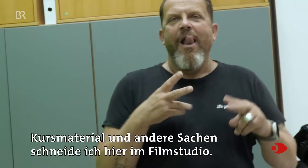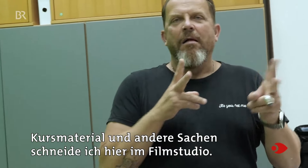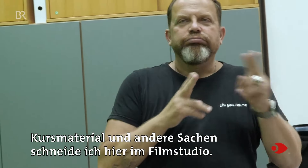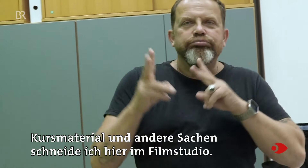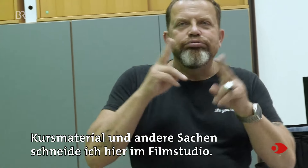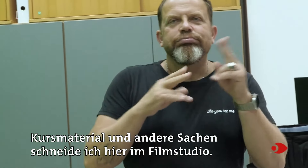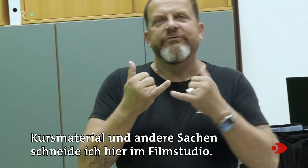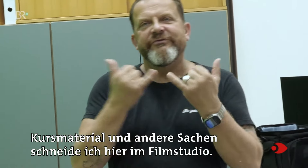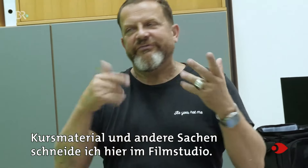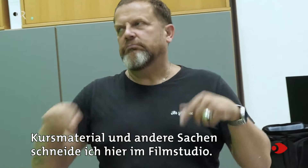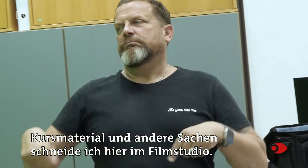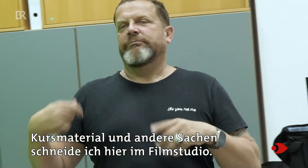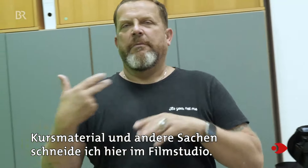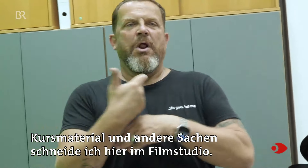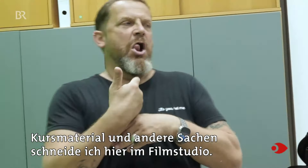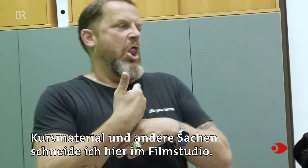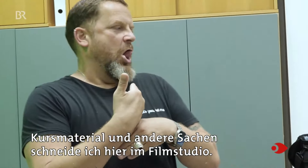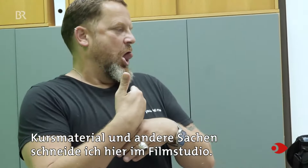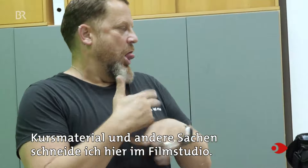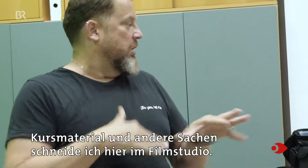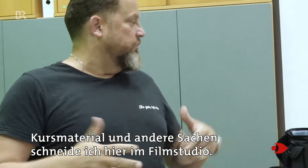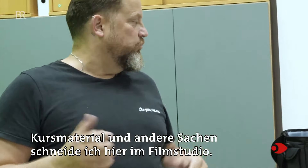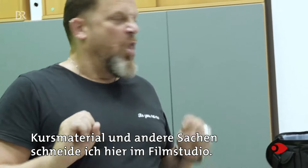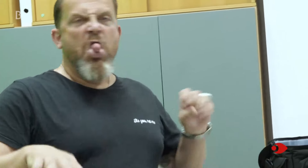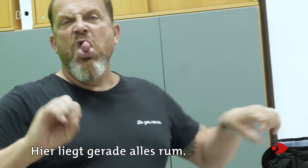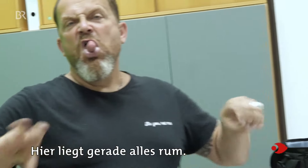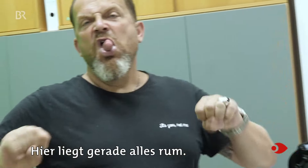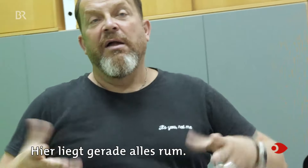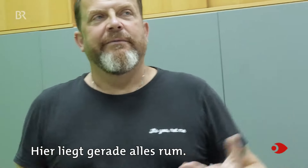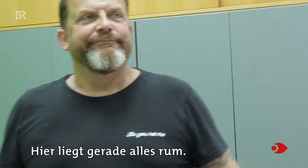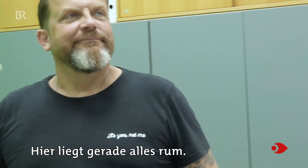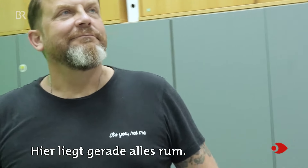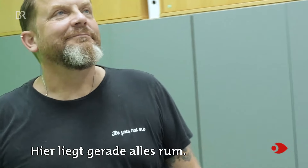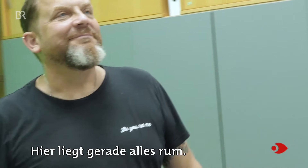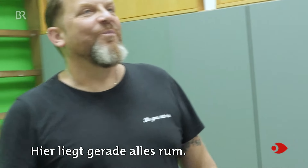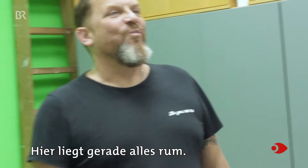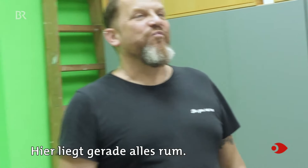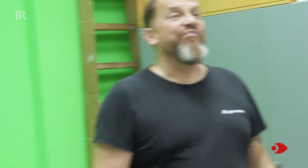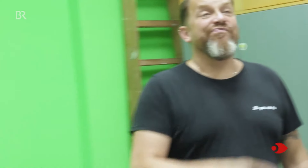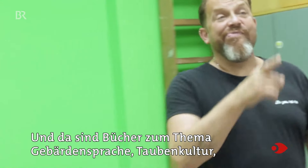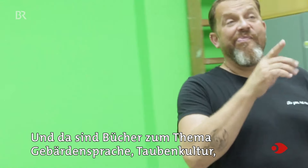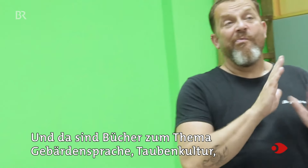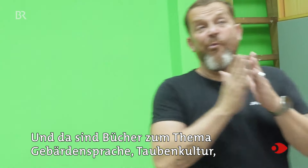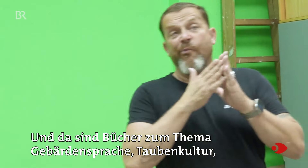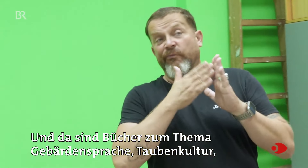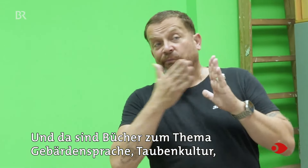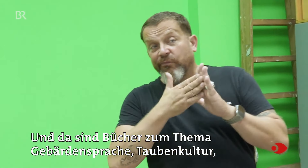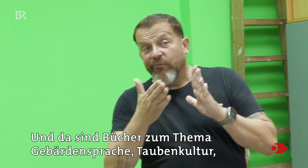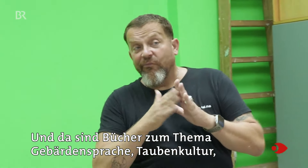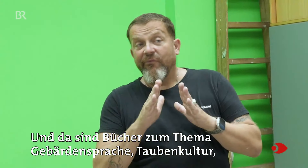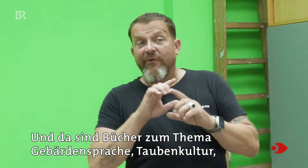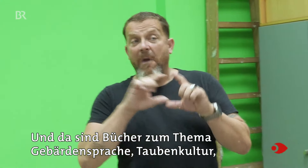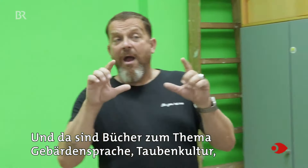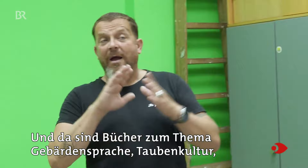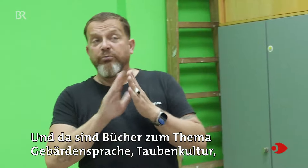Kursmaterial und andere Sachen schneide ich hier im Filmstudio. Hier liegt gerade alles rum. Und da sind Bücher zum Thema